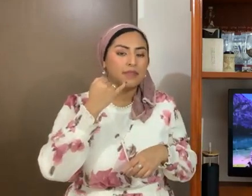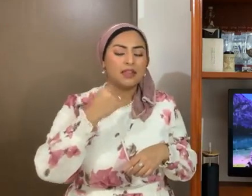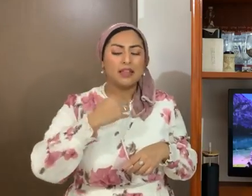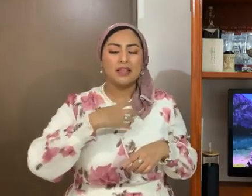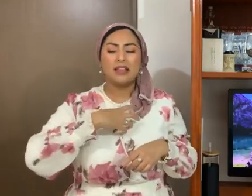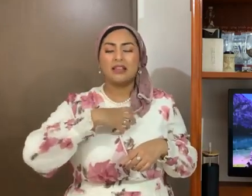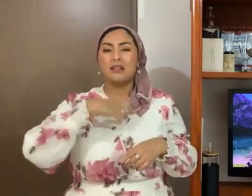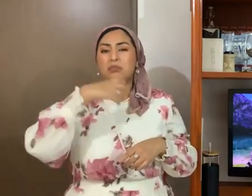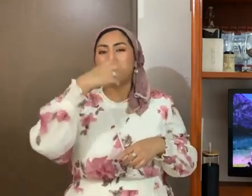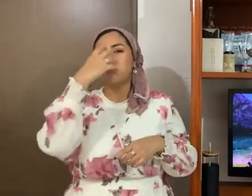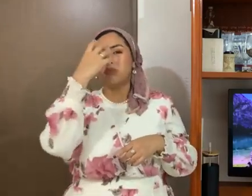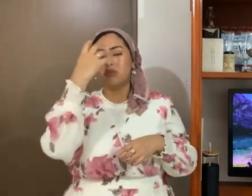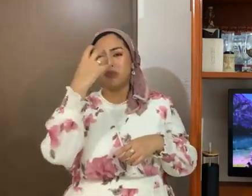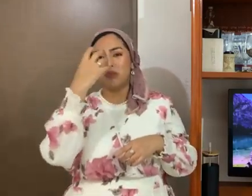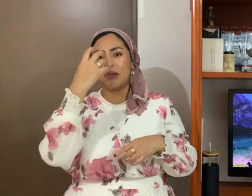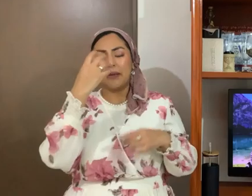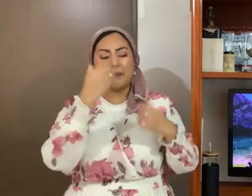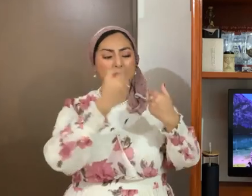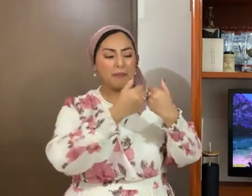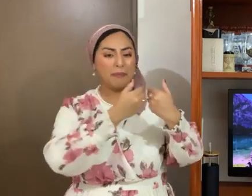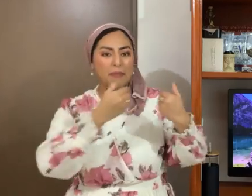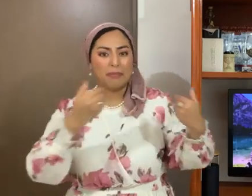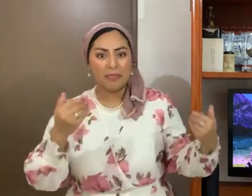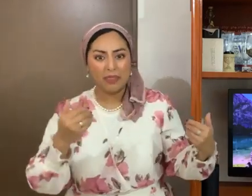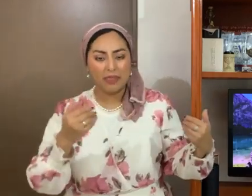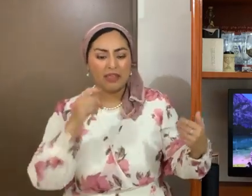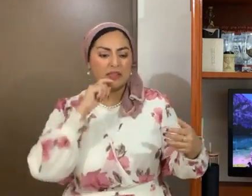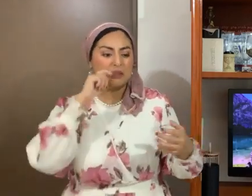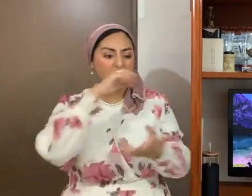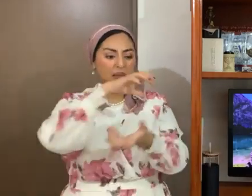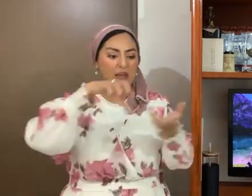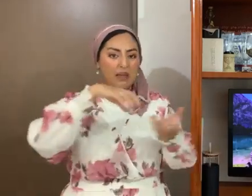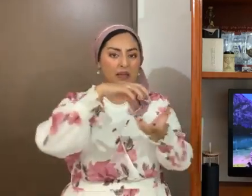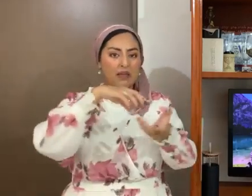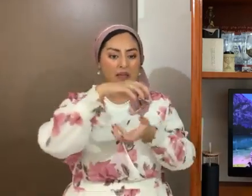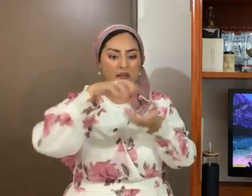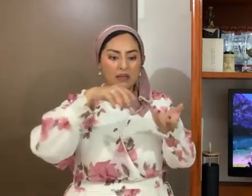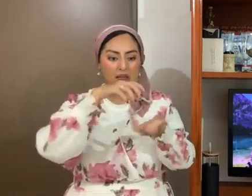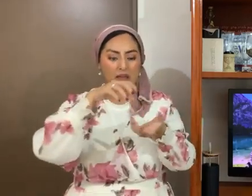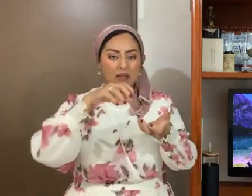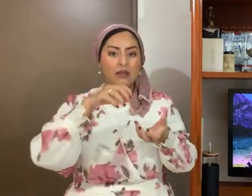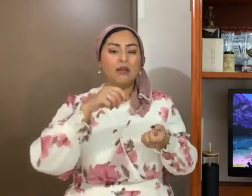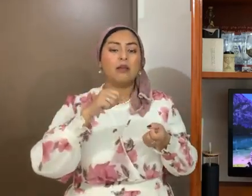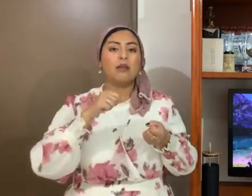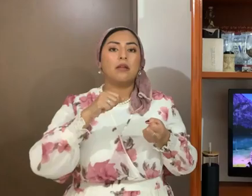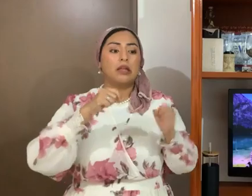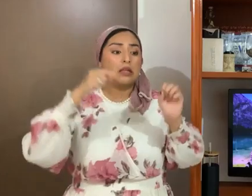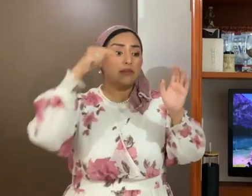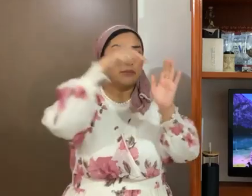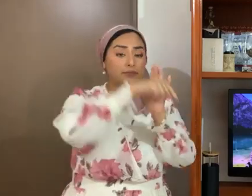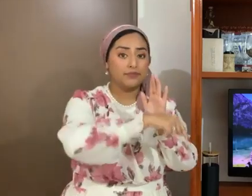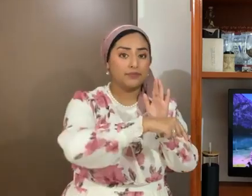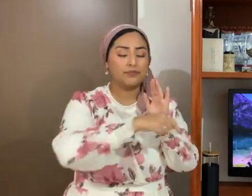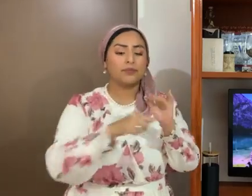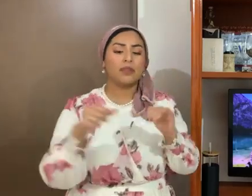iras, contiendas, disensiones, herejías, envidias, homicidios, borracheras,